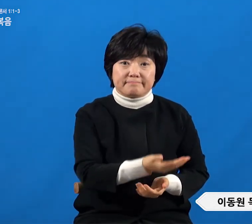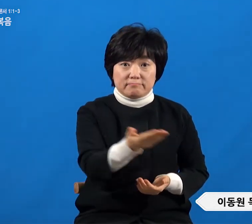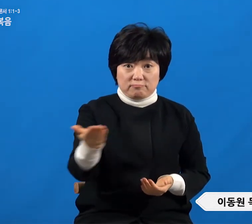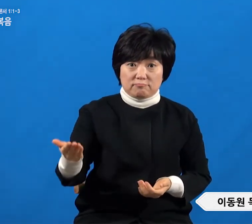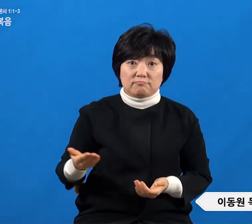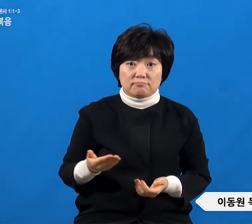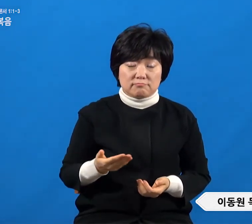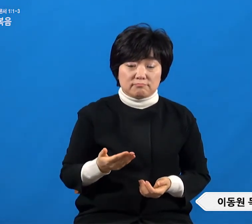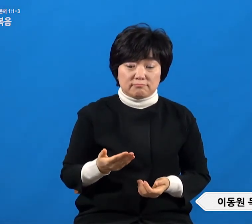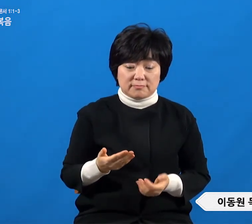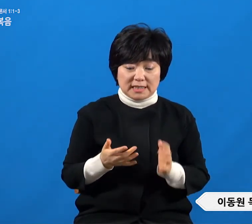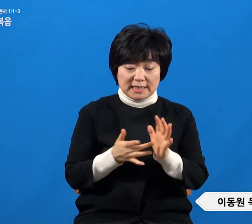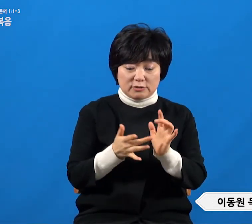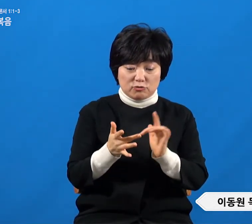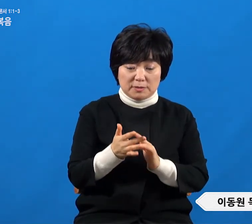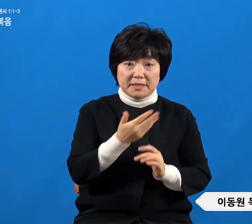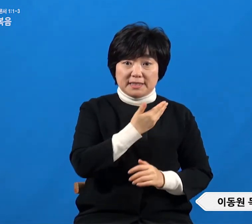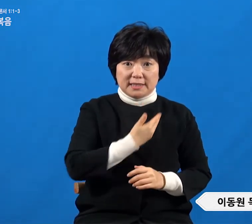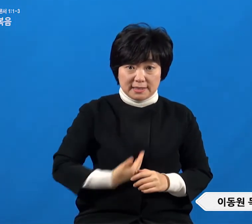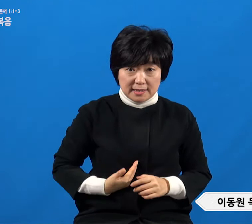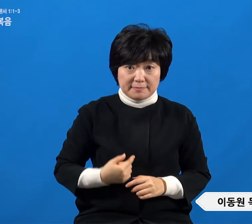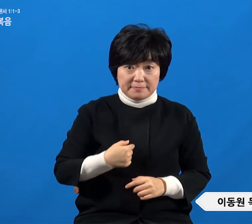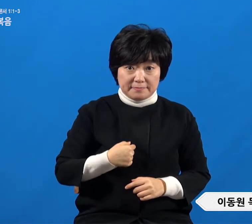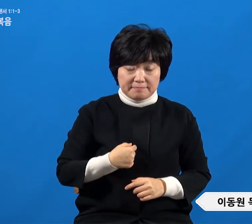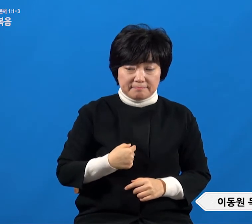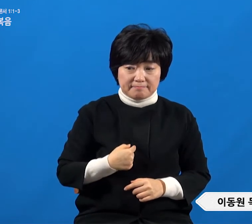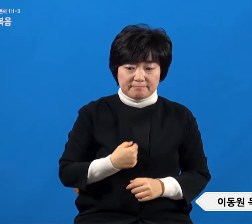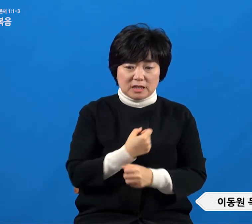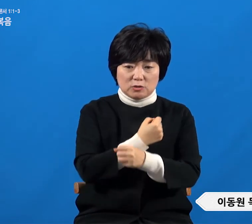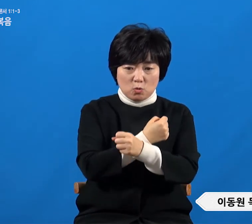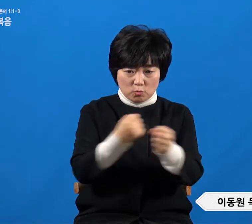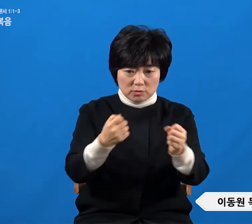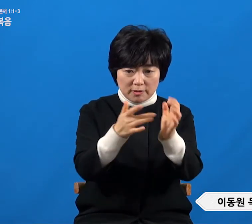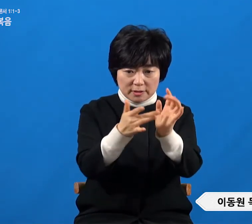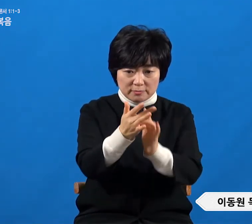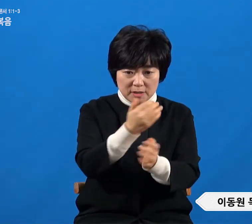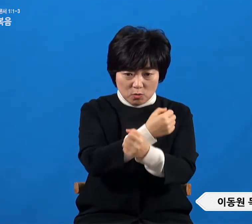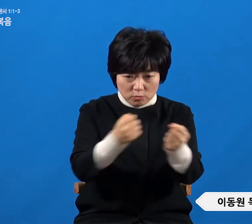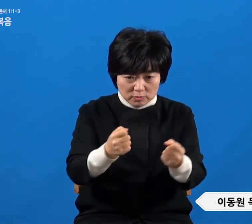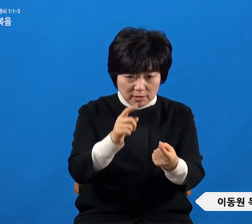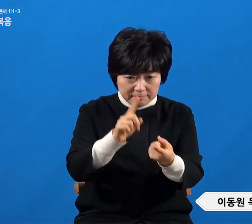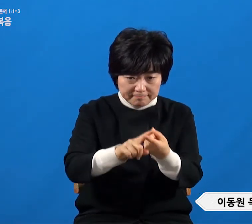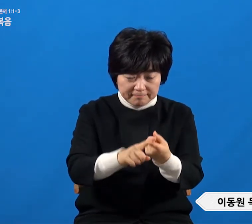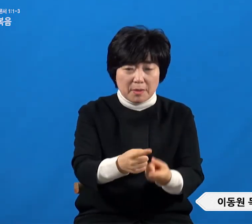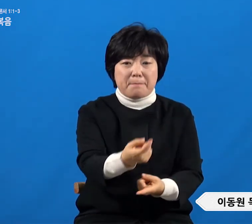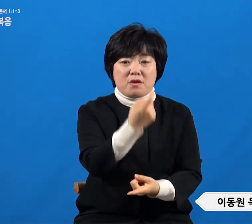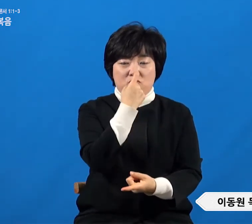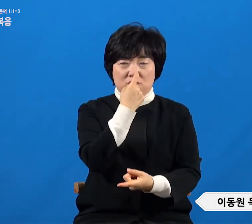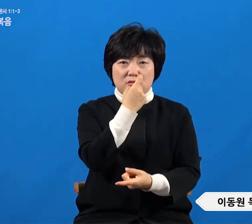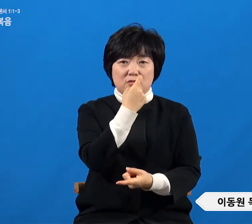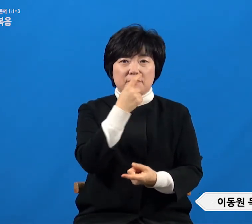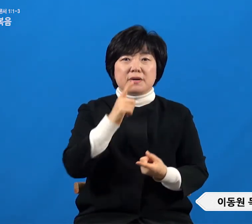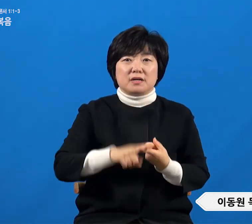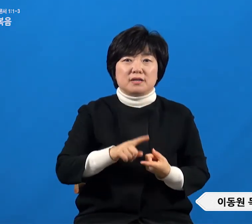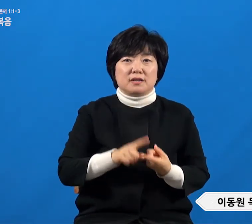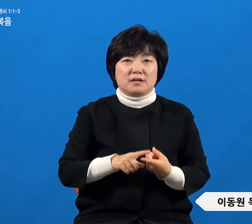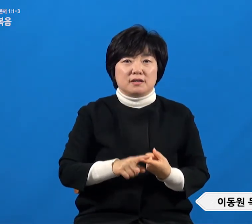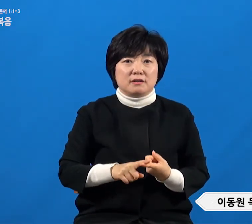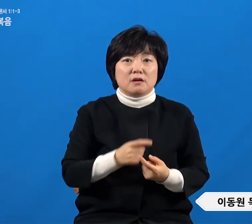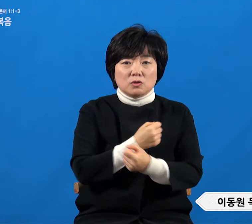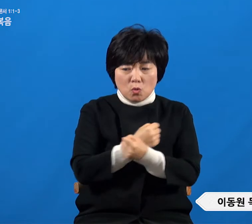여러분과 제가 그분의 제자라면 우리도 그 용서를 배워야 합당하지 않습니까? 용서할 때 비로소